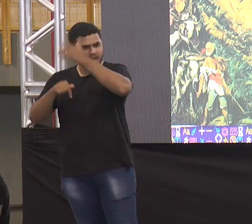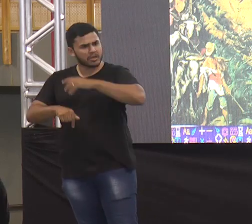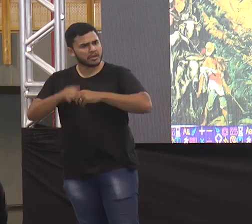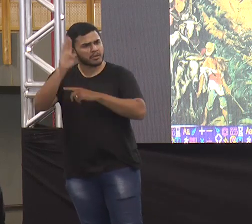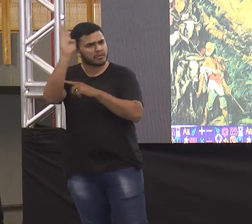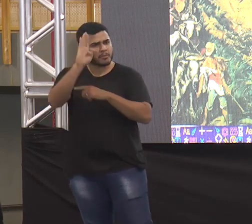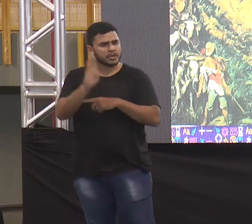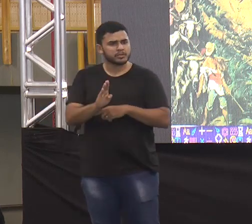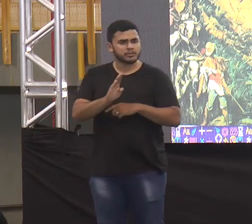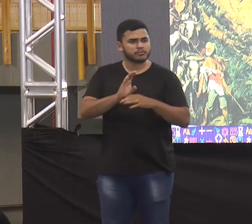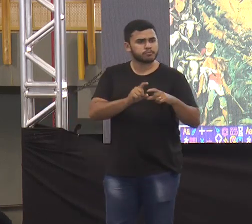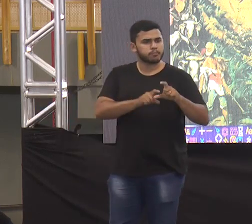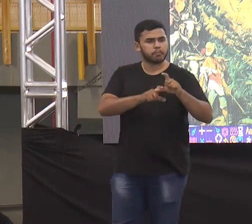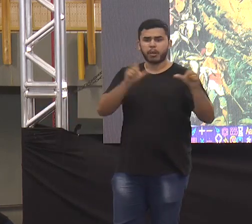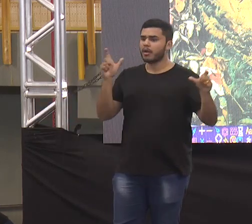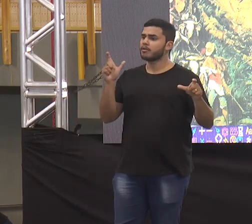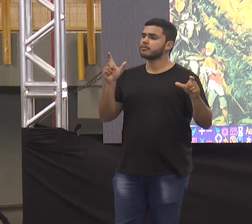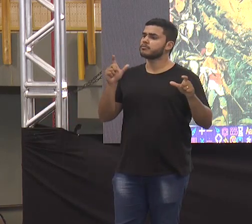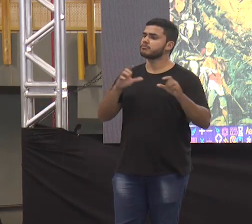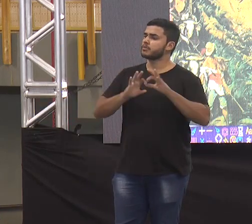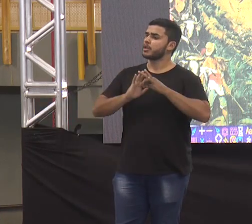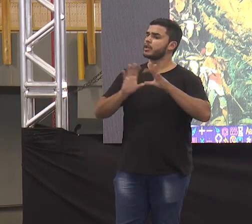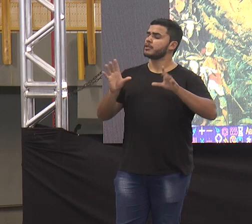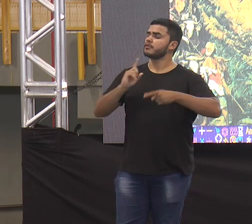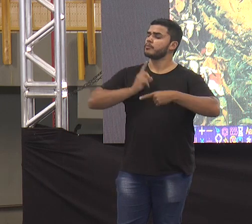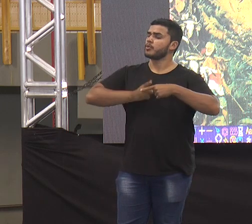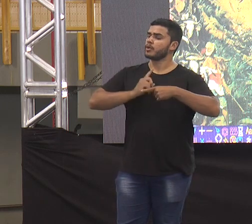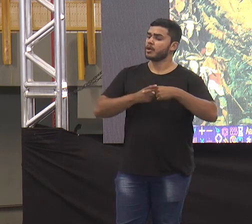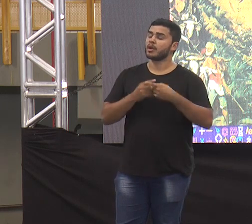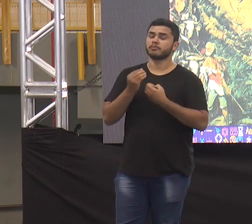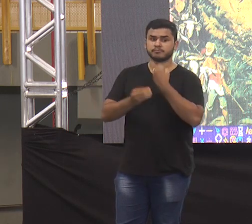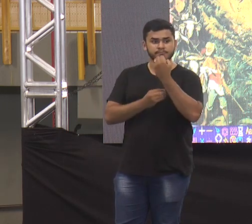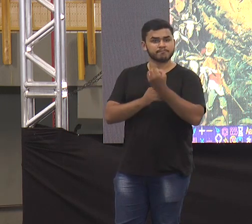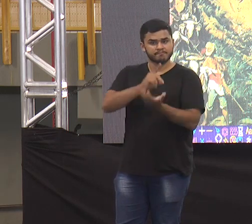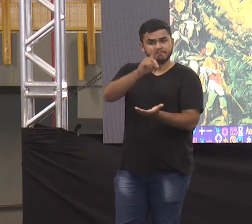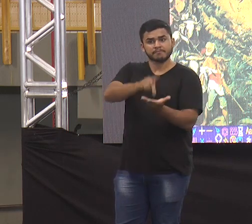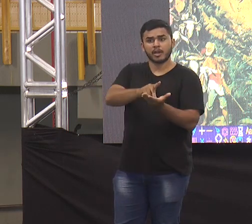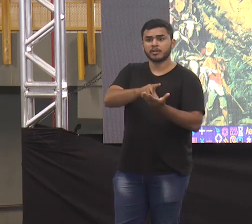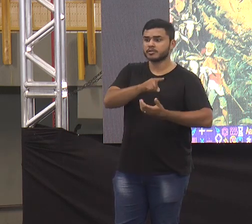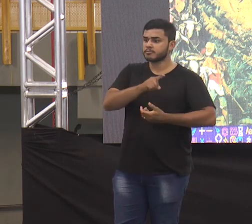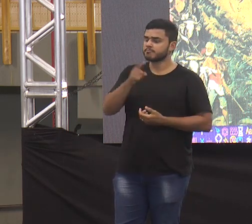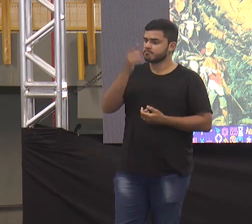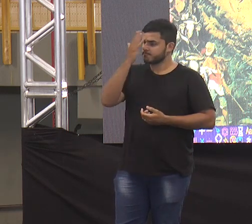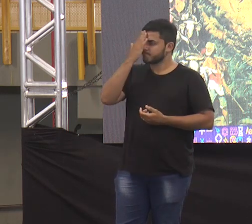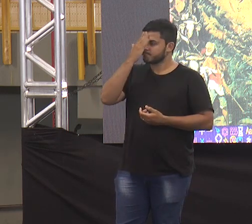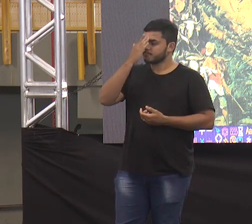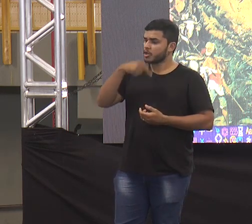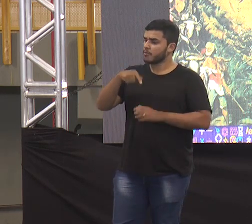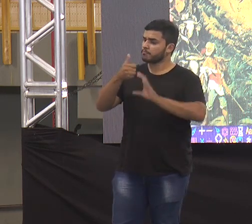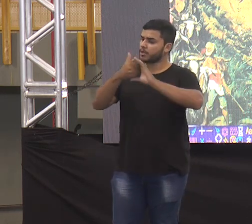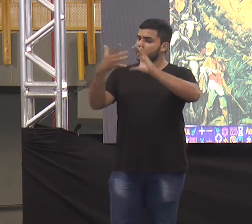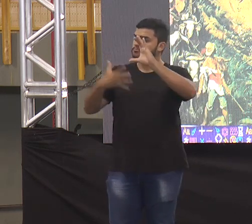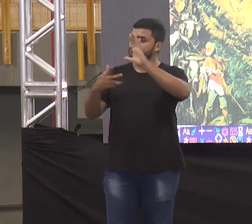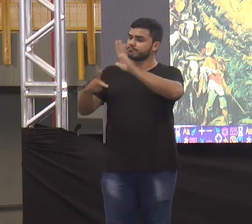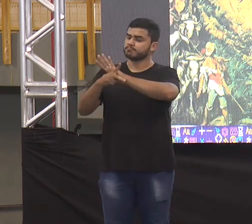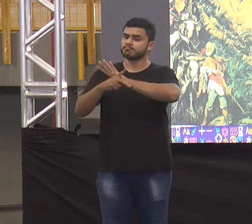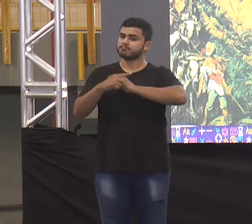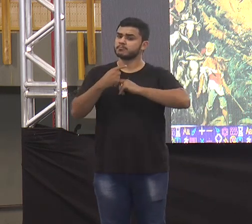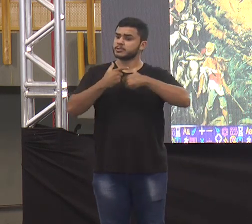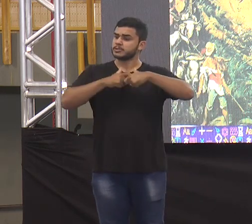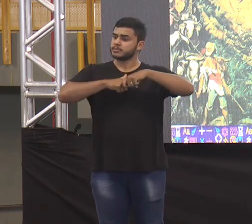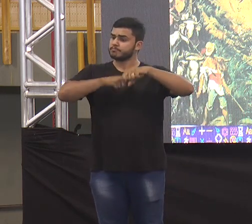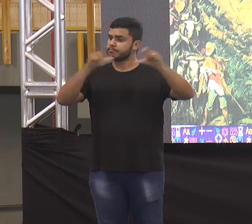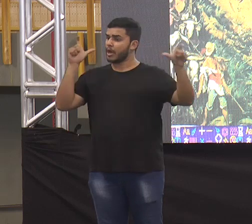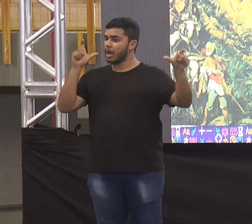nação independente, nós precisamos reafirmar a nossa individualidade. Se nós somos uma